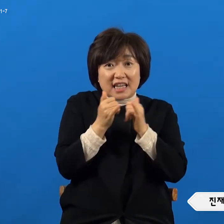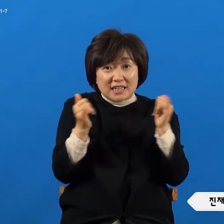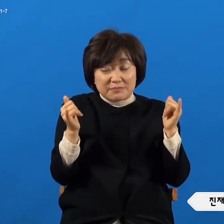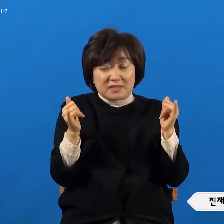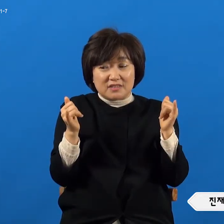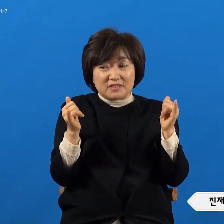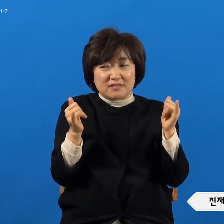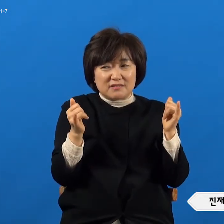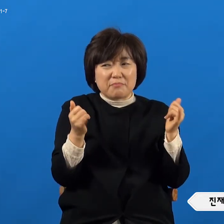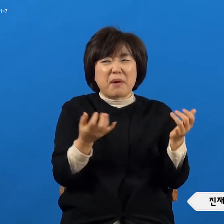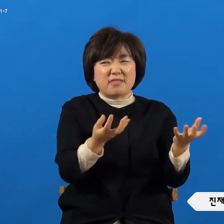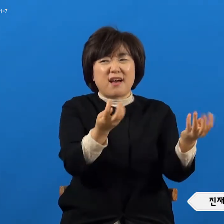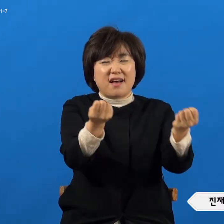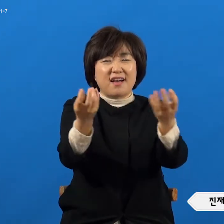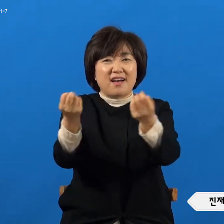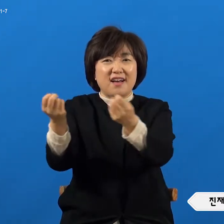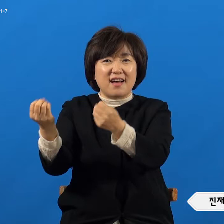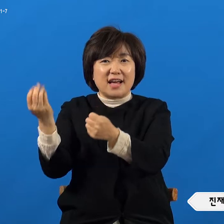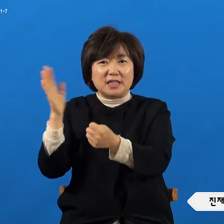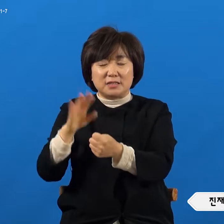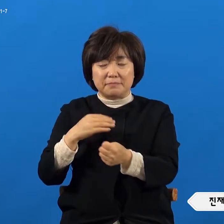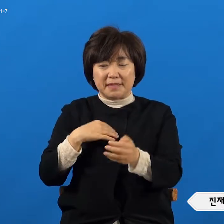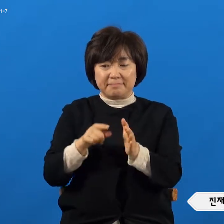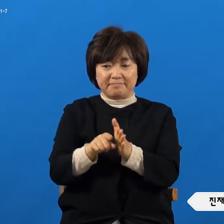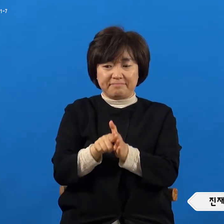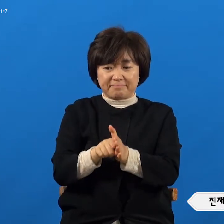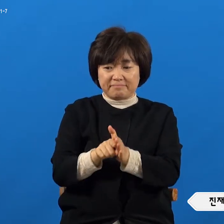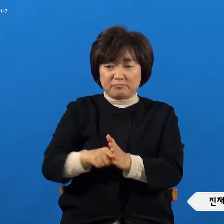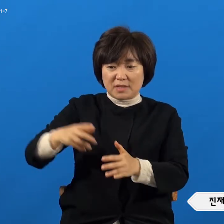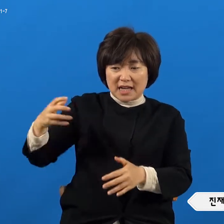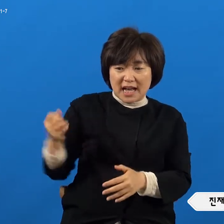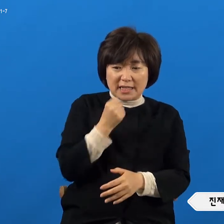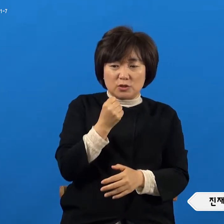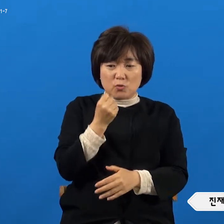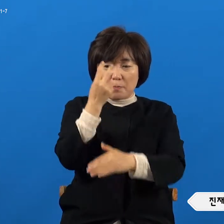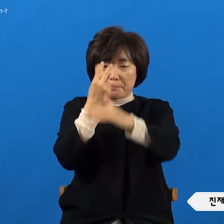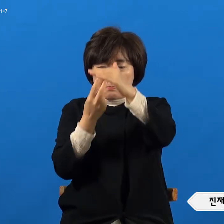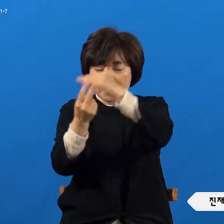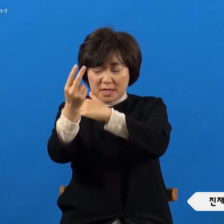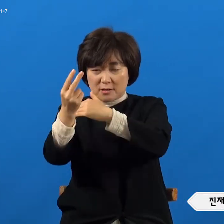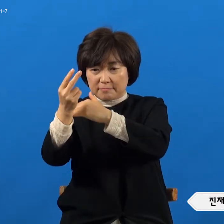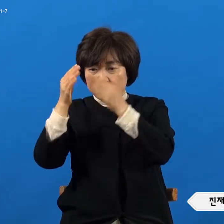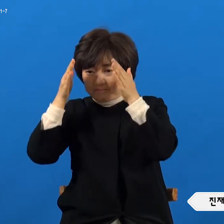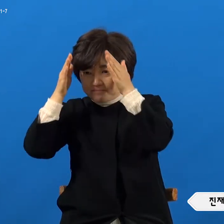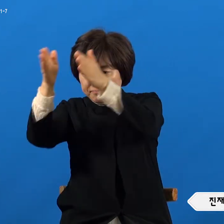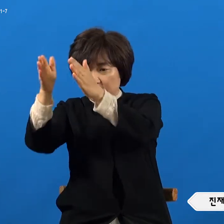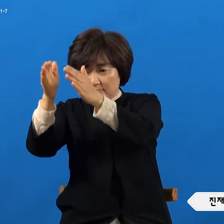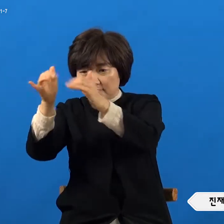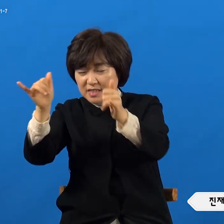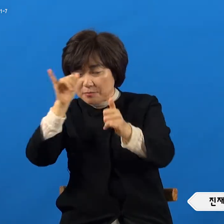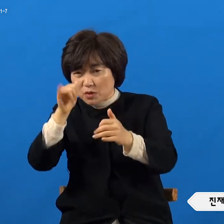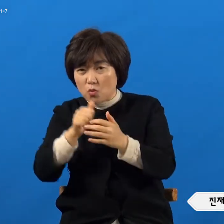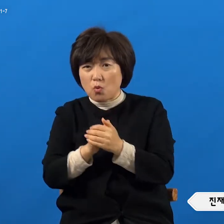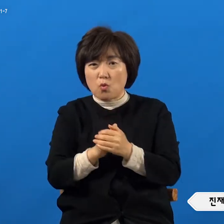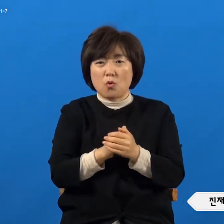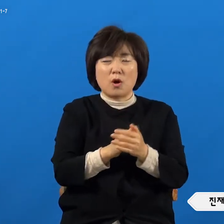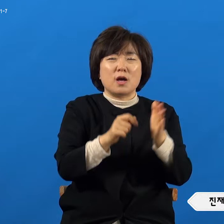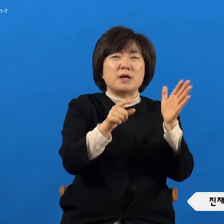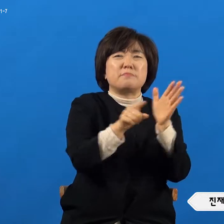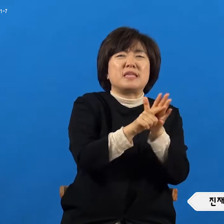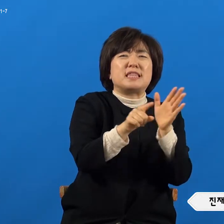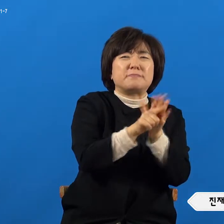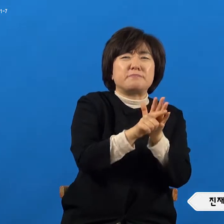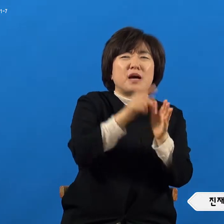많이 있지만 신념을 가지고 비전을 잇는 분들하고 하나님이 주신 믿음을